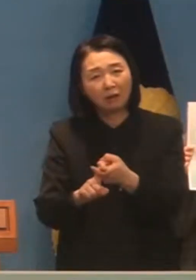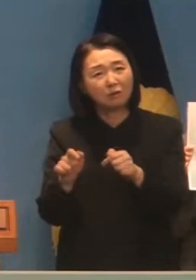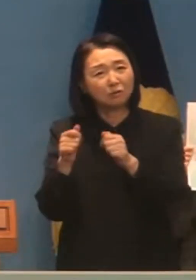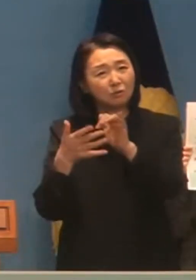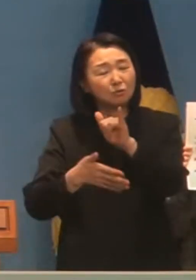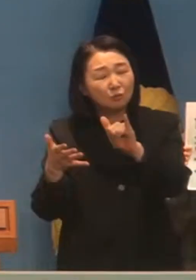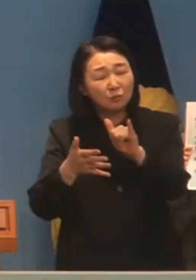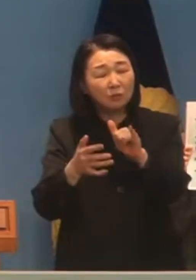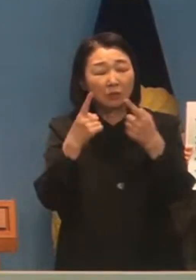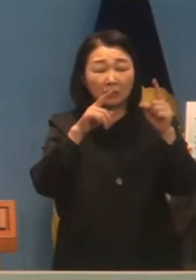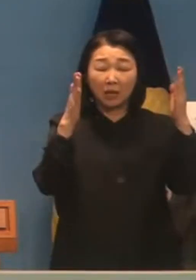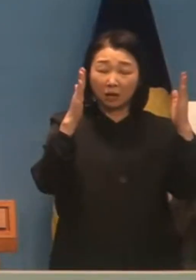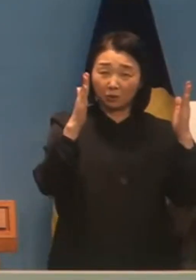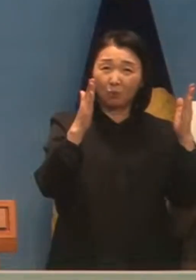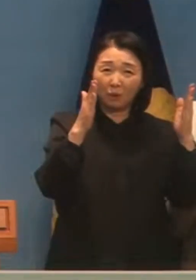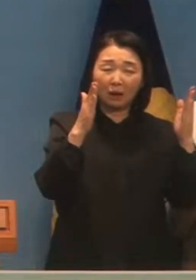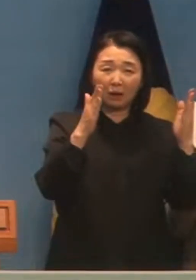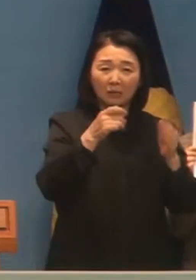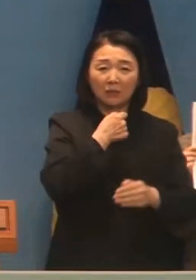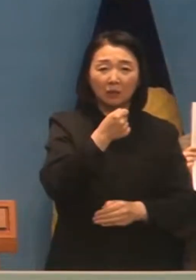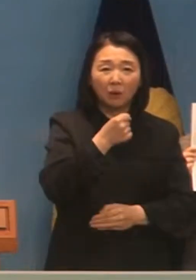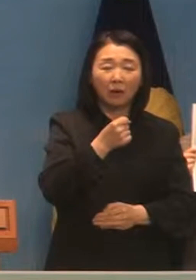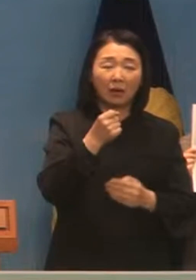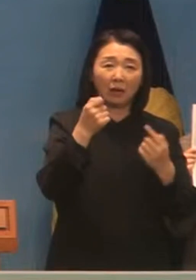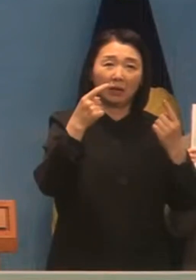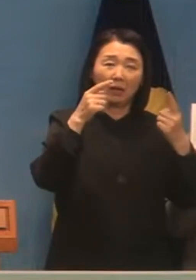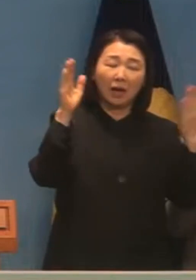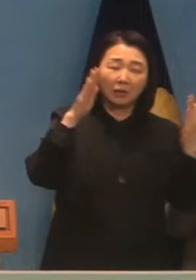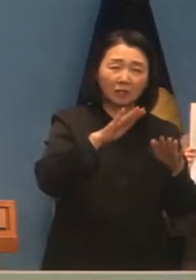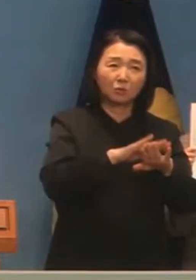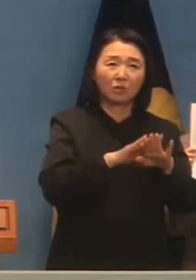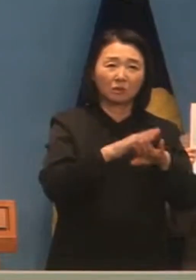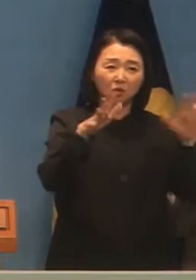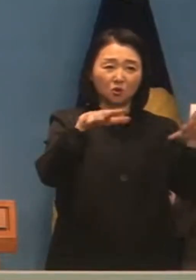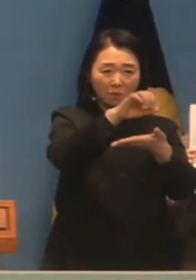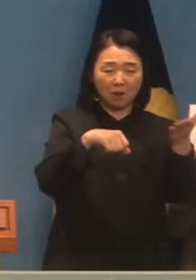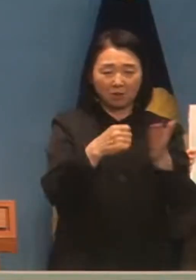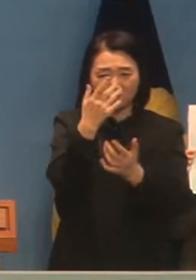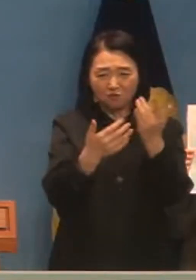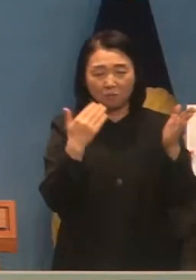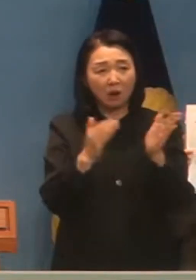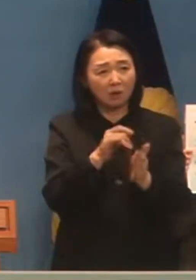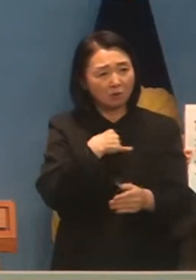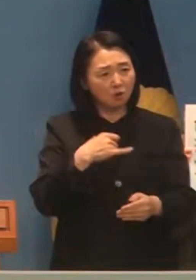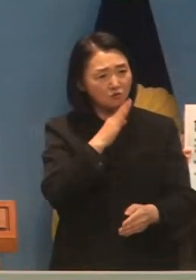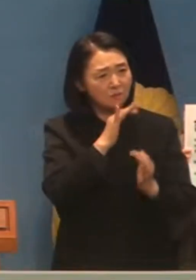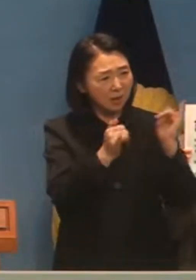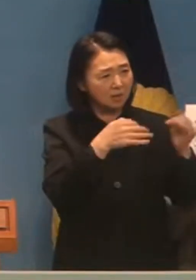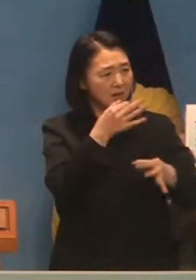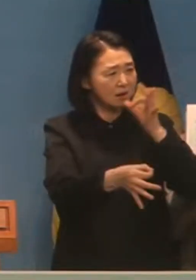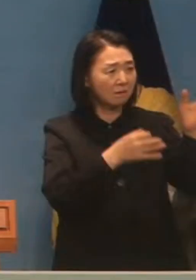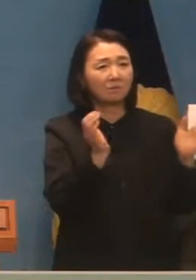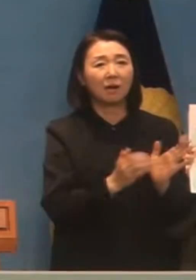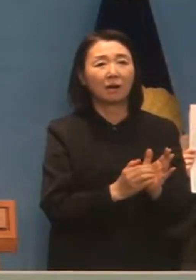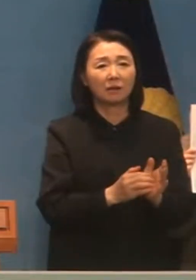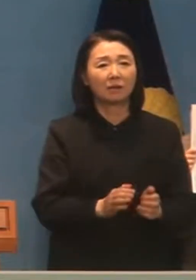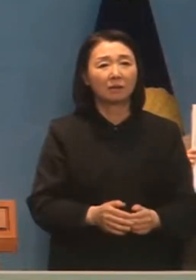캠퍼스에서 기자회견을 하는 학생들의 손에서 현수막을 빼앗아 불을 지르고 너 중국인이냐는 소리를 질렀습니다.